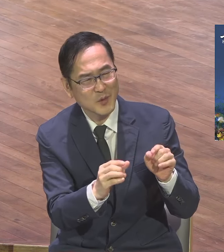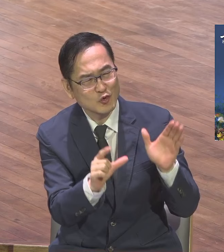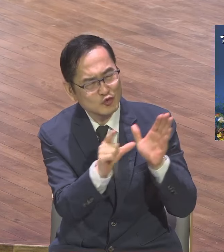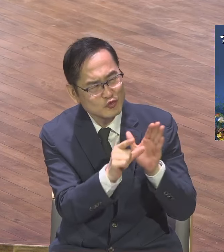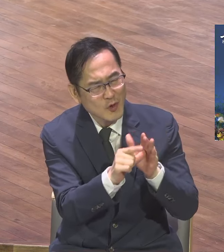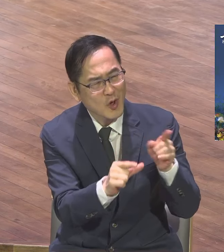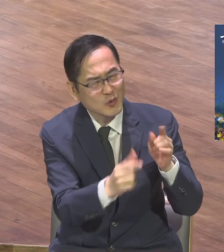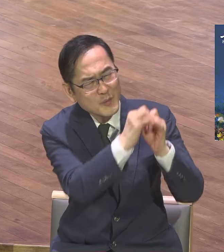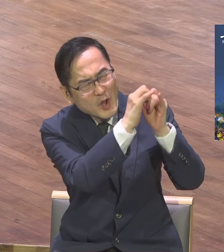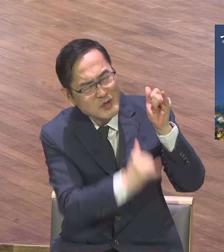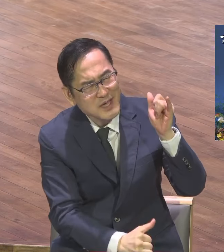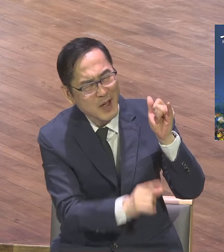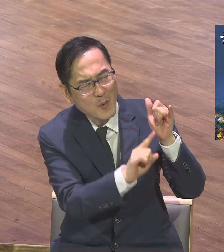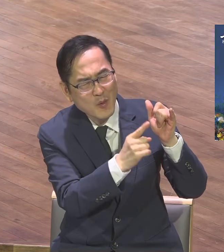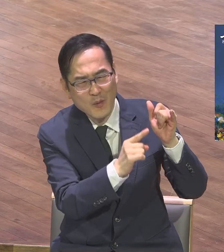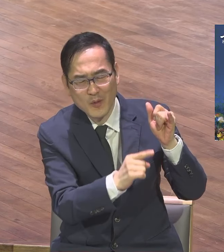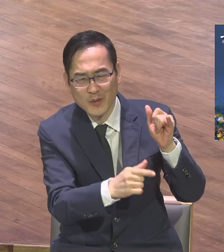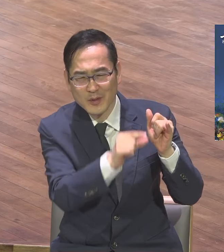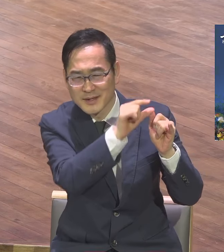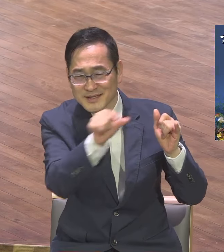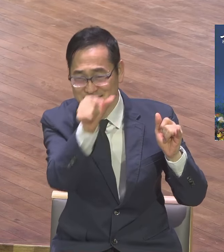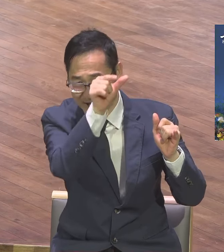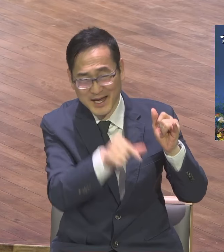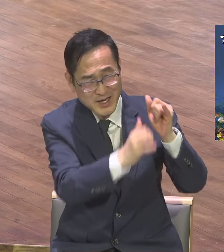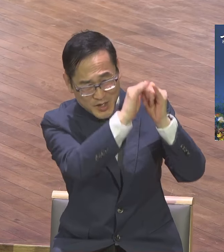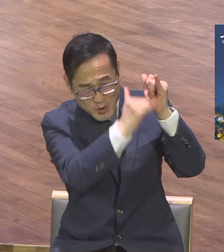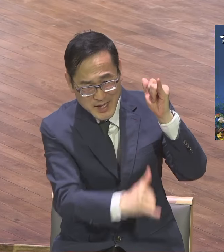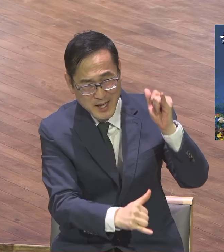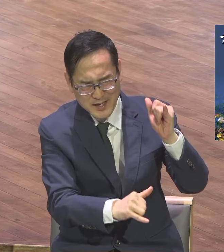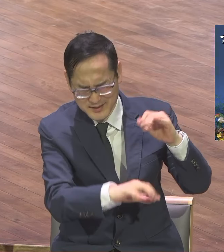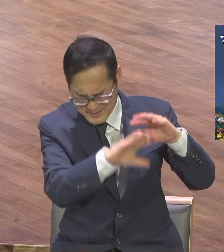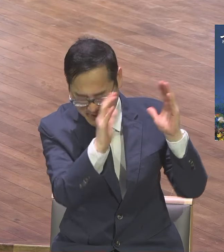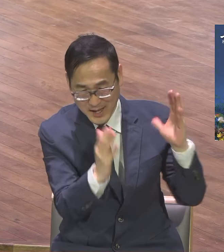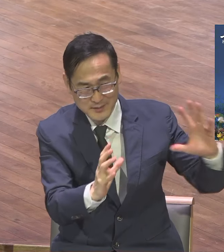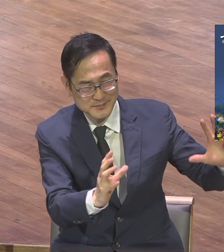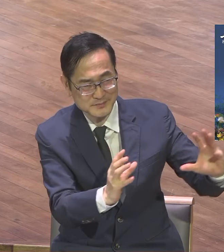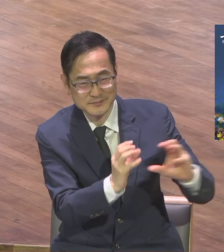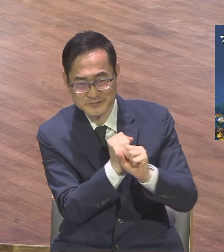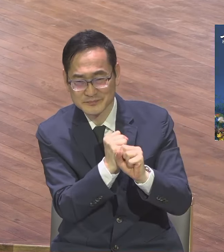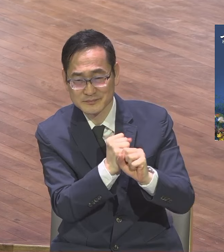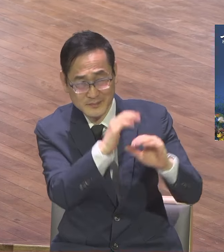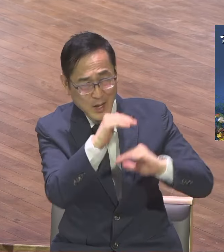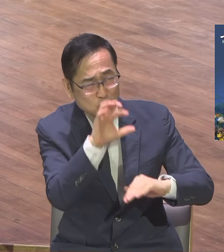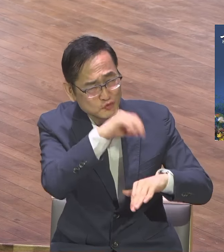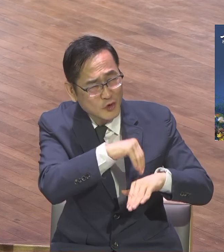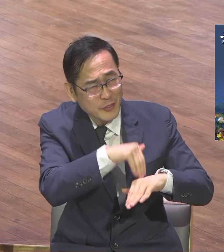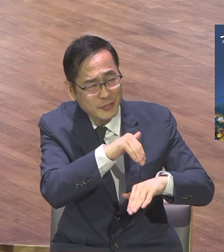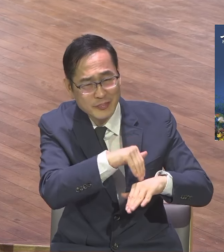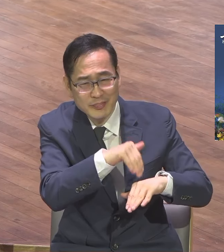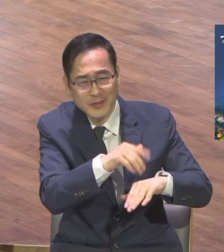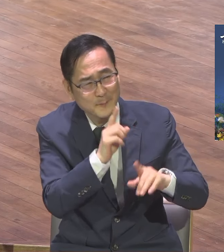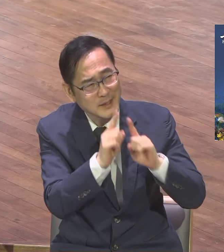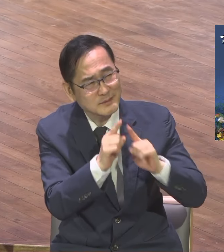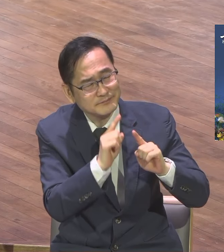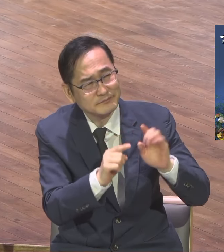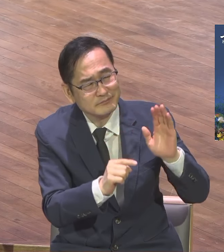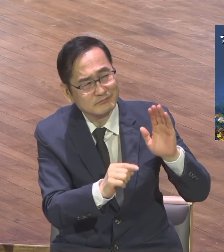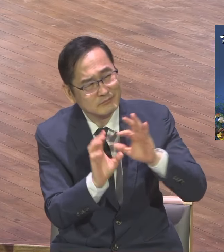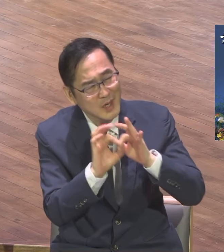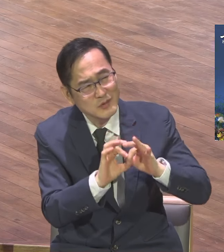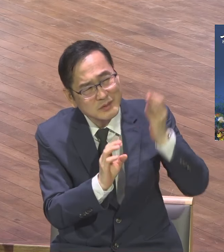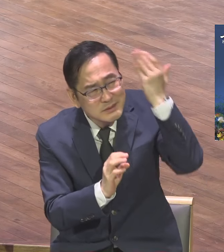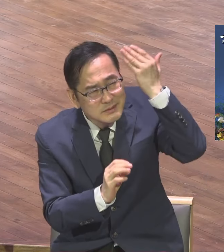공간을 보면 참 그 신학이 교리 조직 다 들었기 때문에 그렇게 다 훈련 받았고 그 신학교 가는 건 내가 다 아는